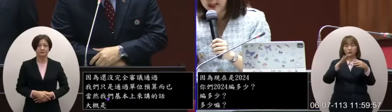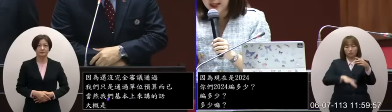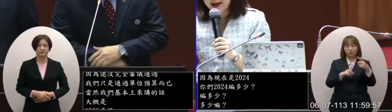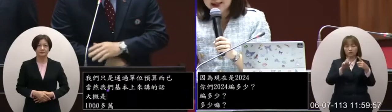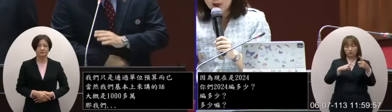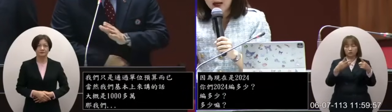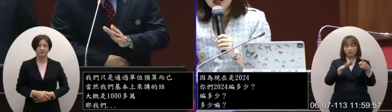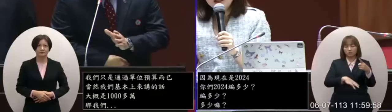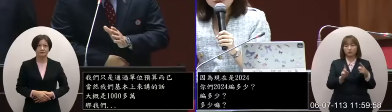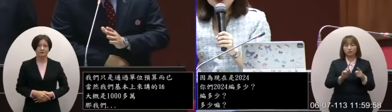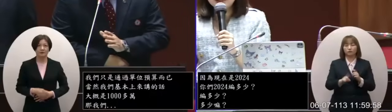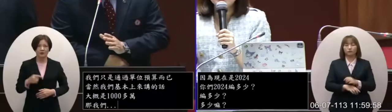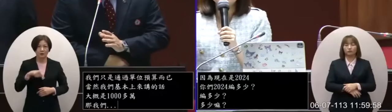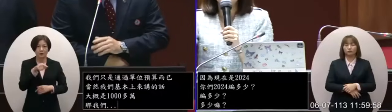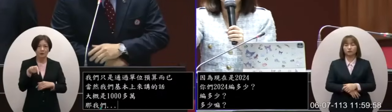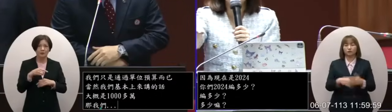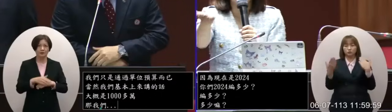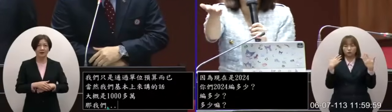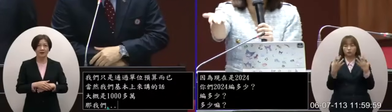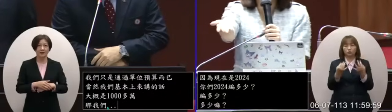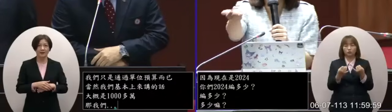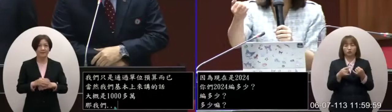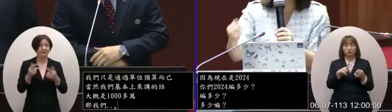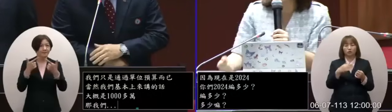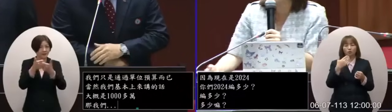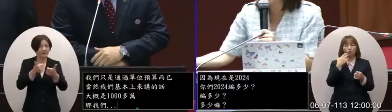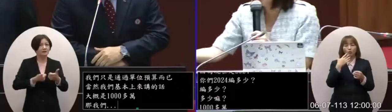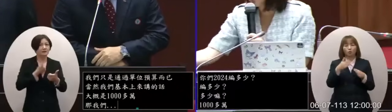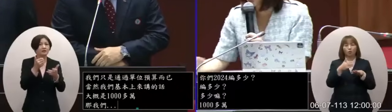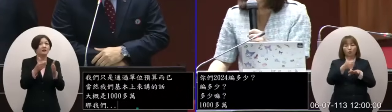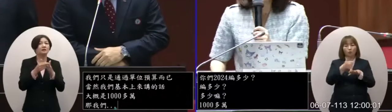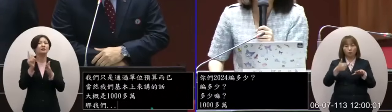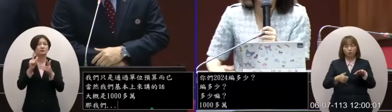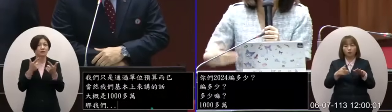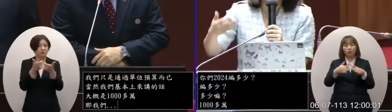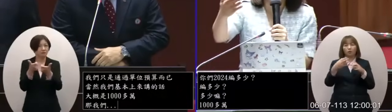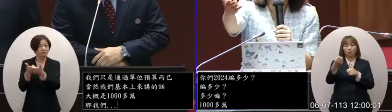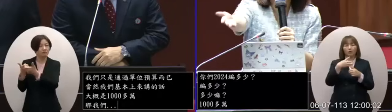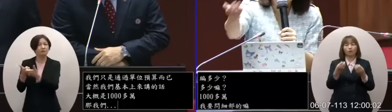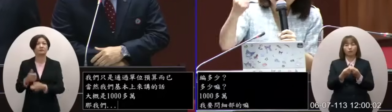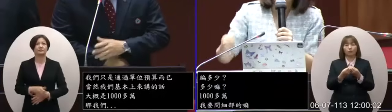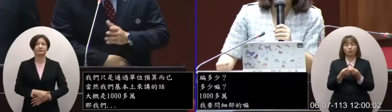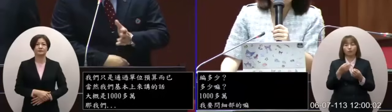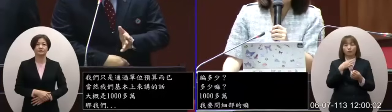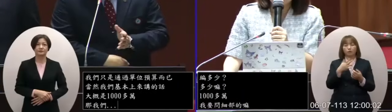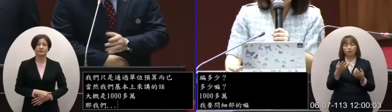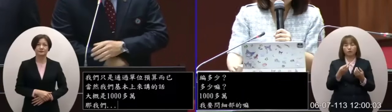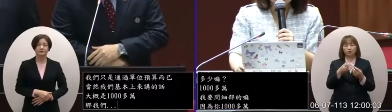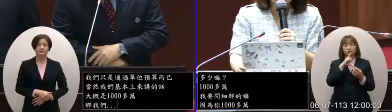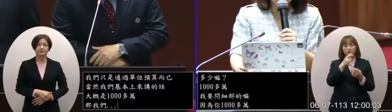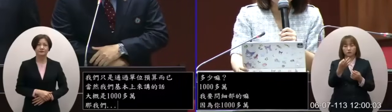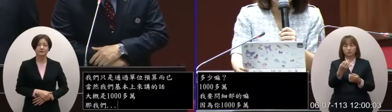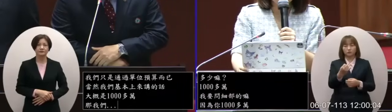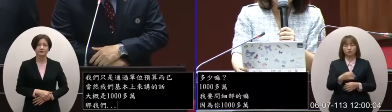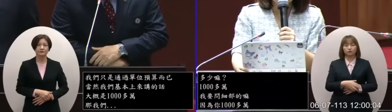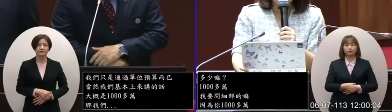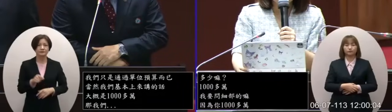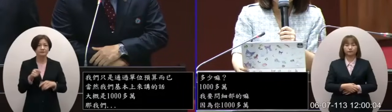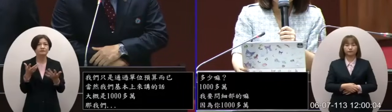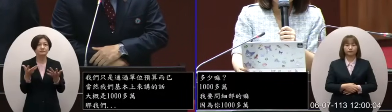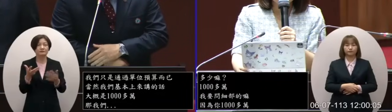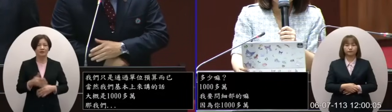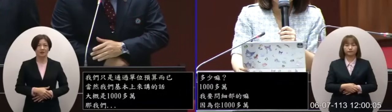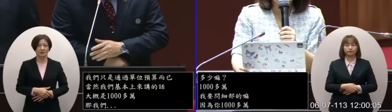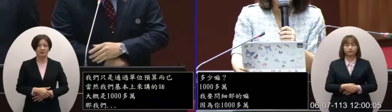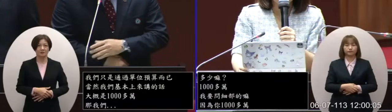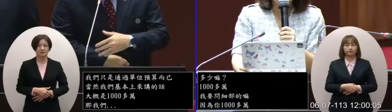于1310万？ 我们要看 具体的数字，您都快要离任了，你还不跟我讲怎么办呢？ 没有 多少钱？ 这个一